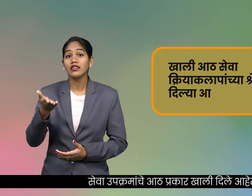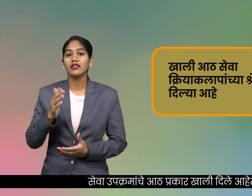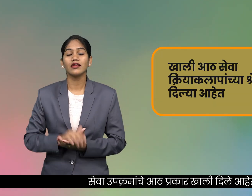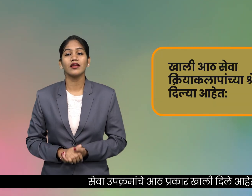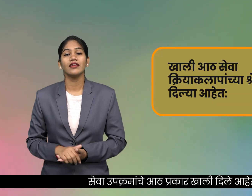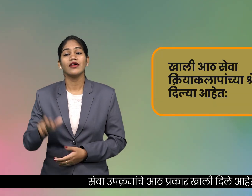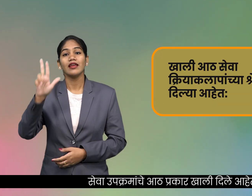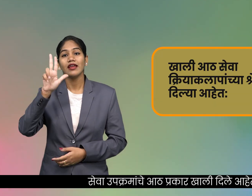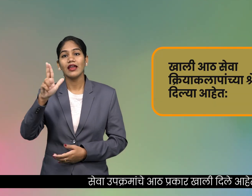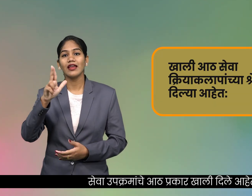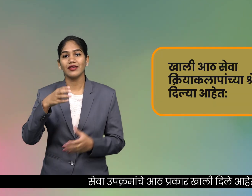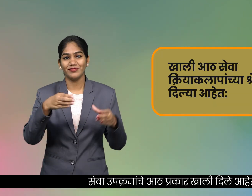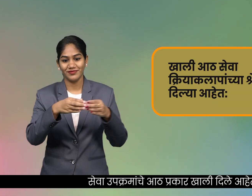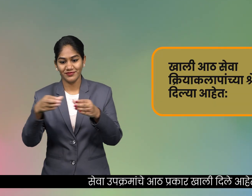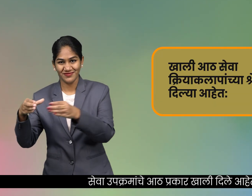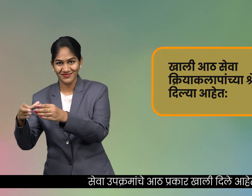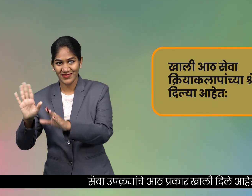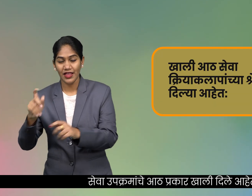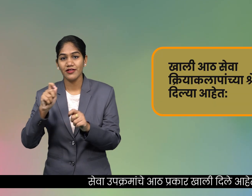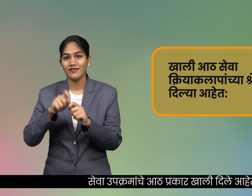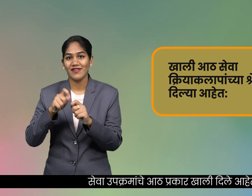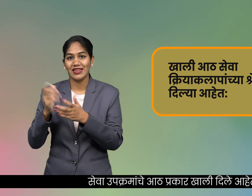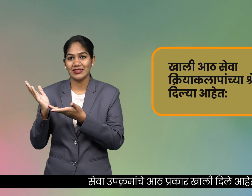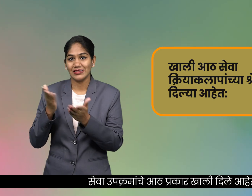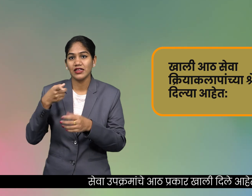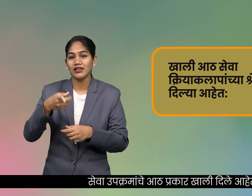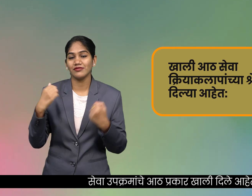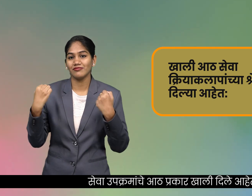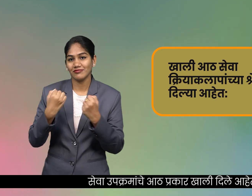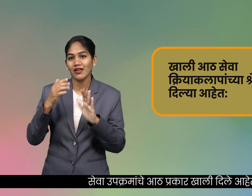सेवा उपक्रमांचे 8 प्रकार खाली दिलेली आहेत.